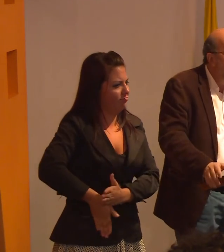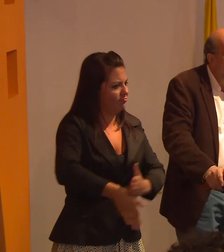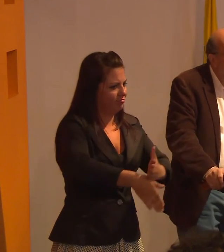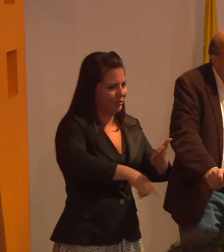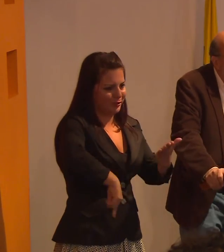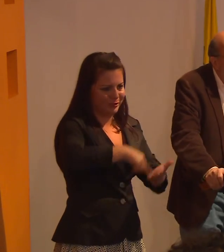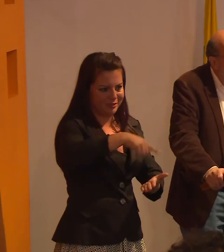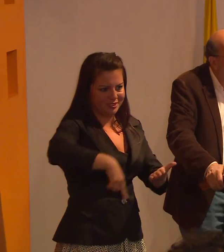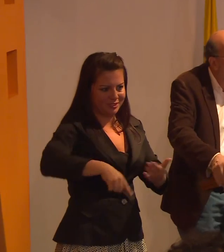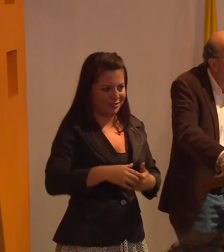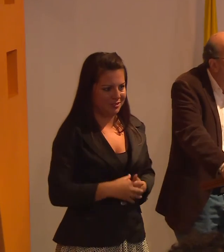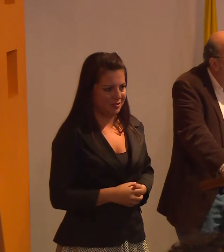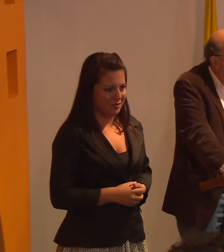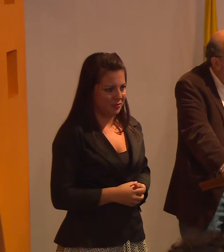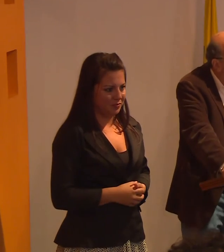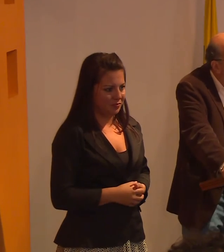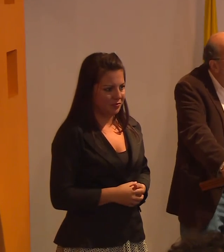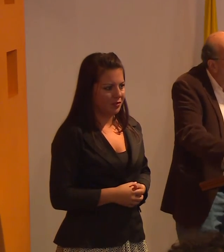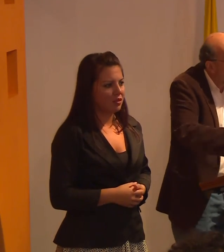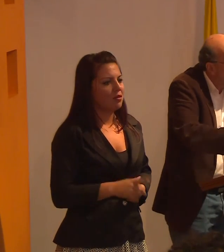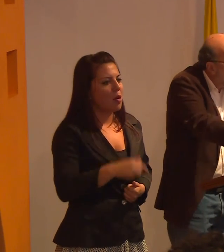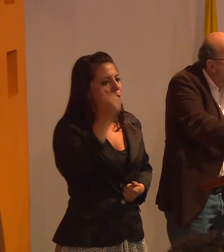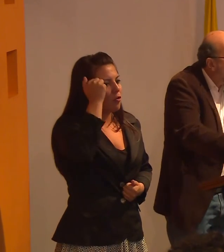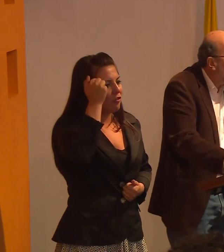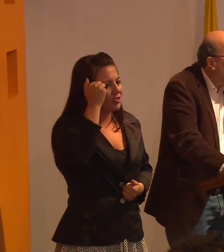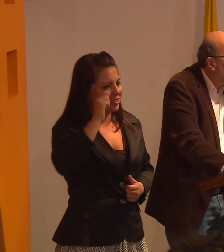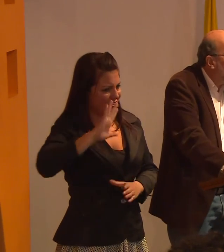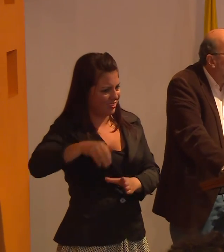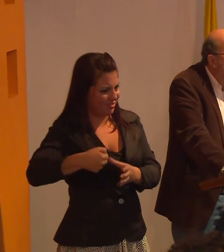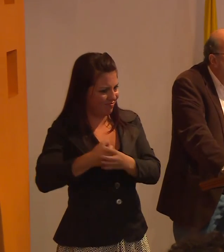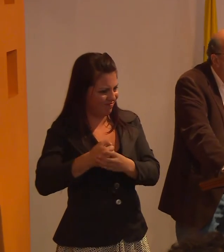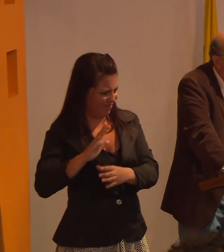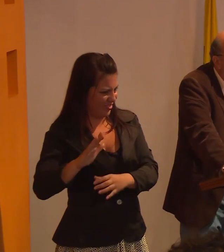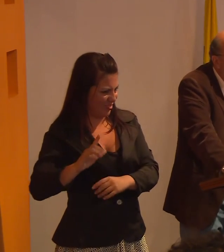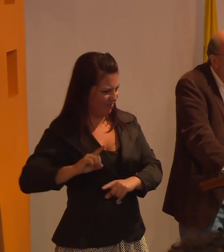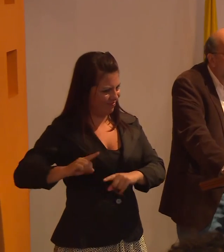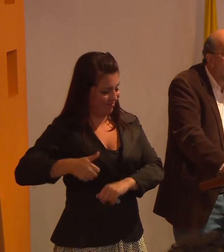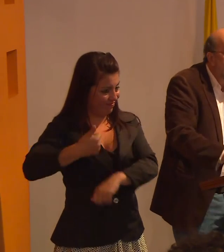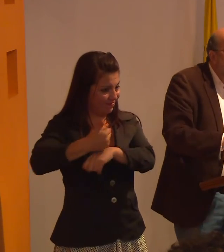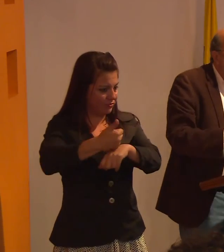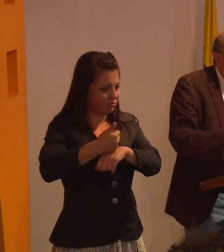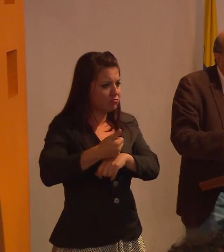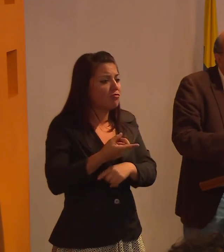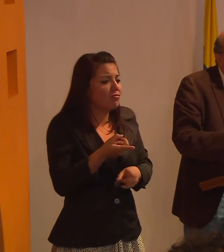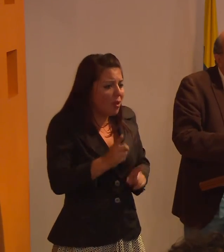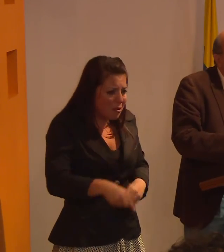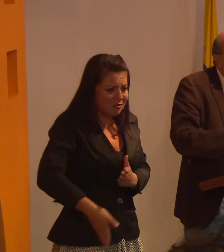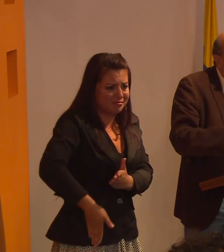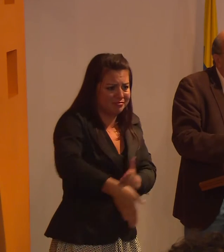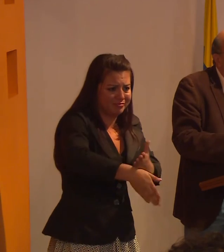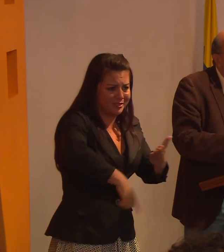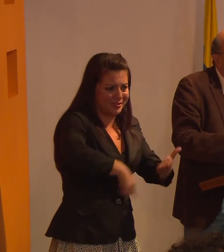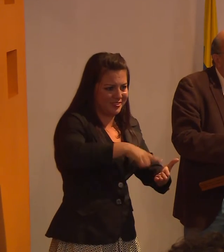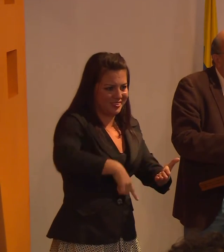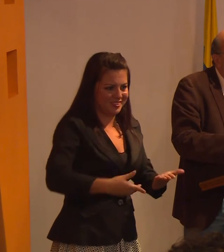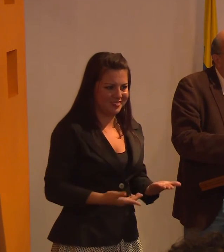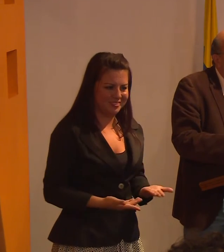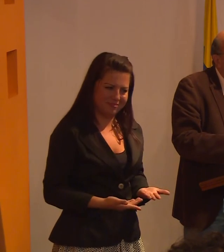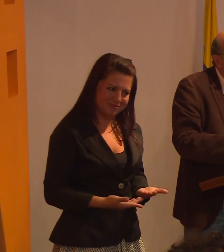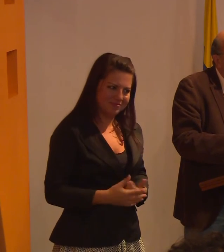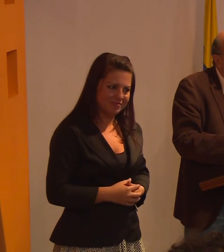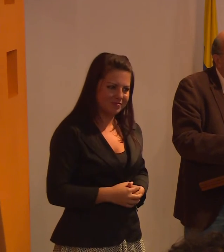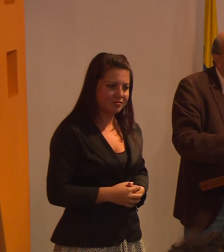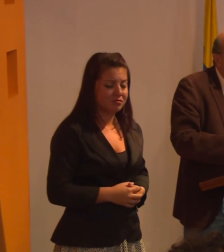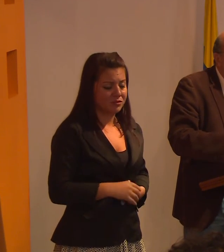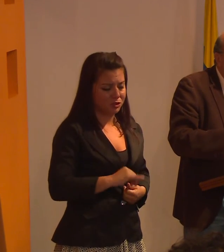continua, los profesores dirigentes sindicales van a tener una contratación continua, es decir, estamos de todas